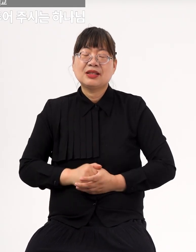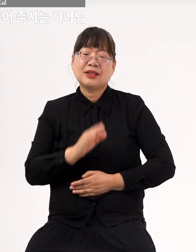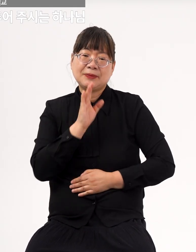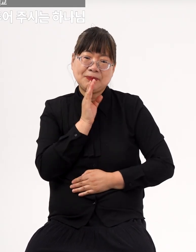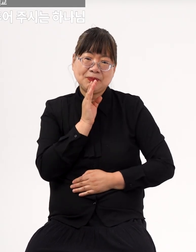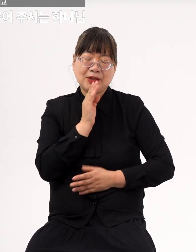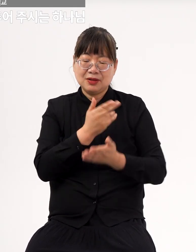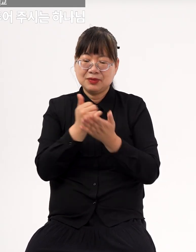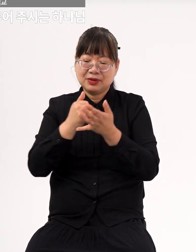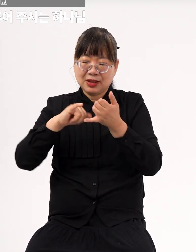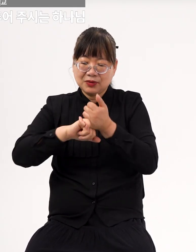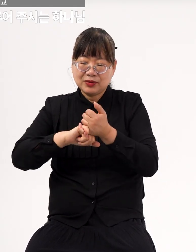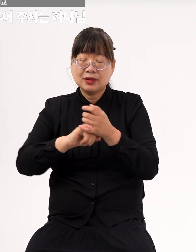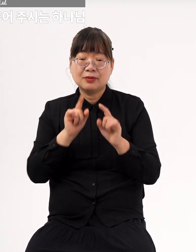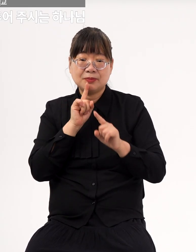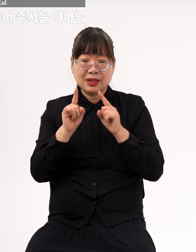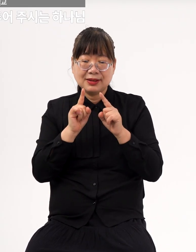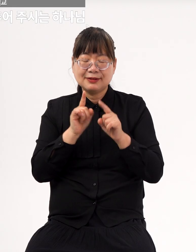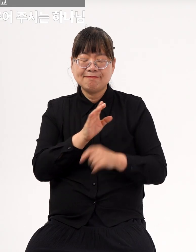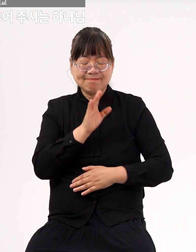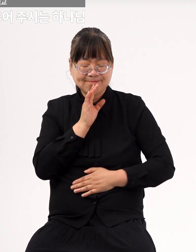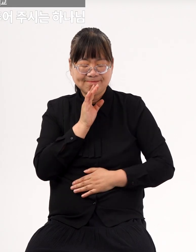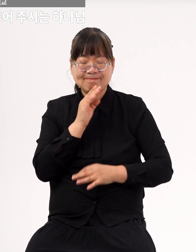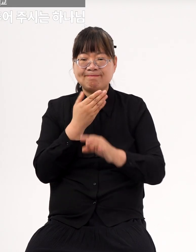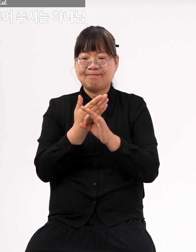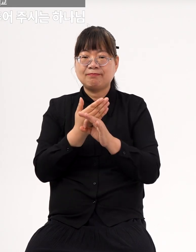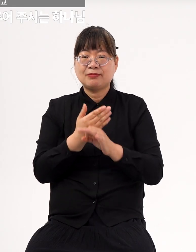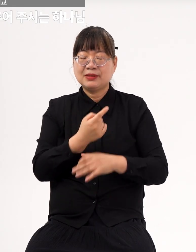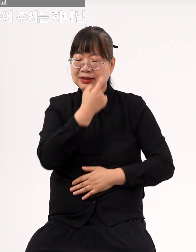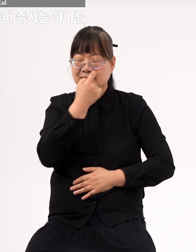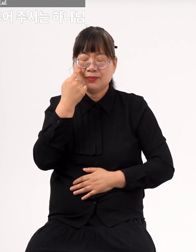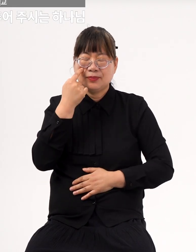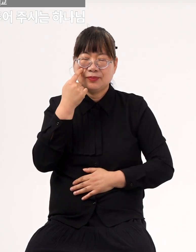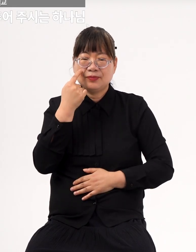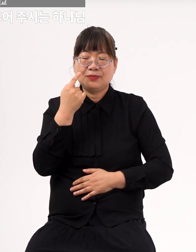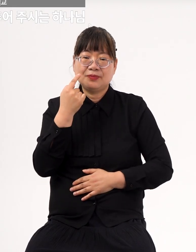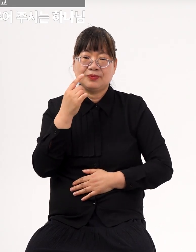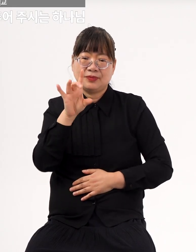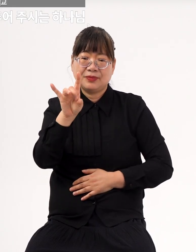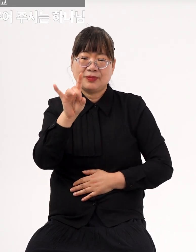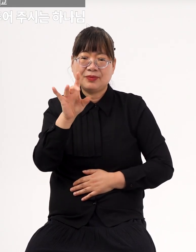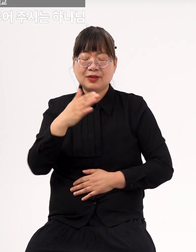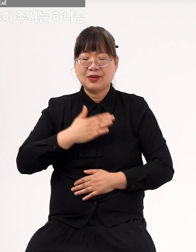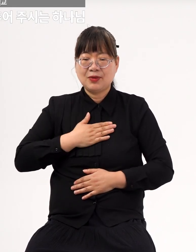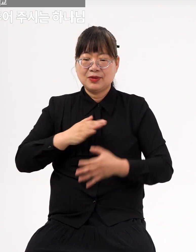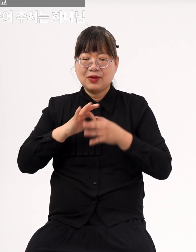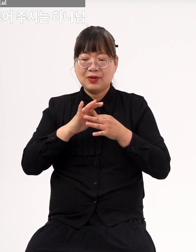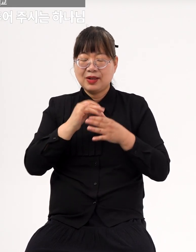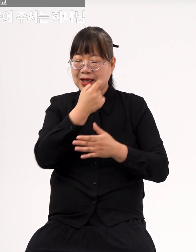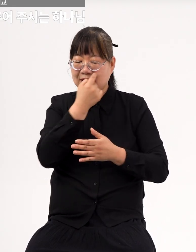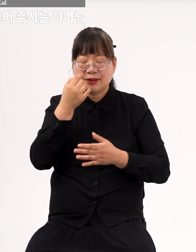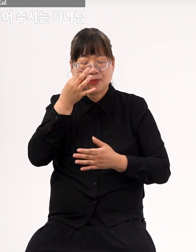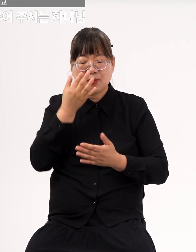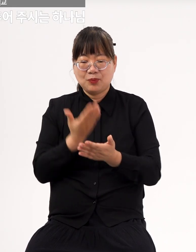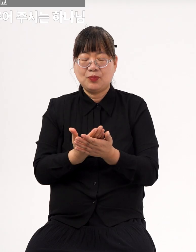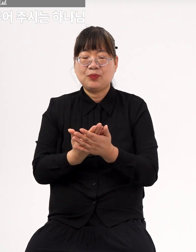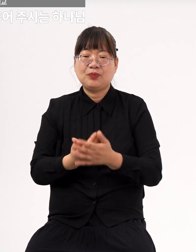정말 주님이 약속하신 말씀이 사실이라면 증표 하나만 저로 하여금 확인케 해